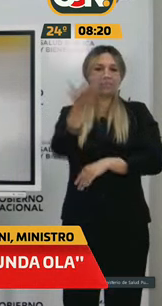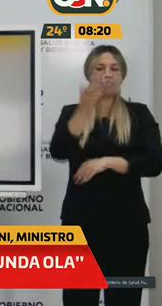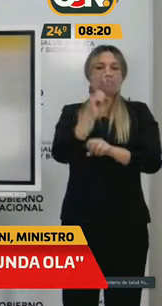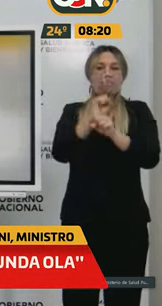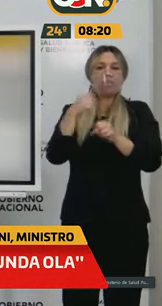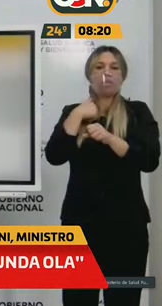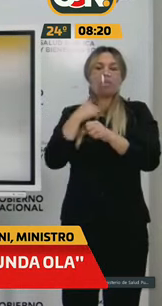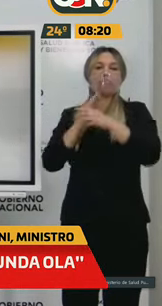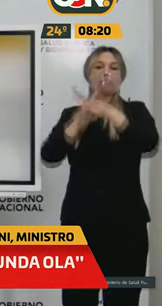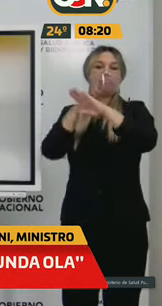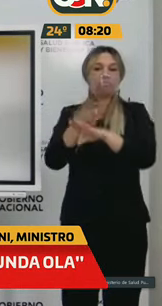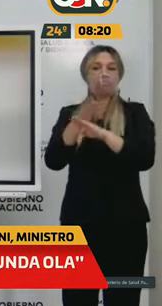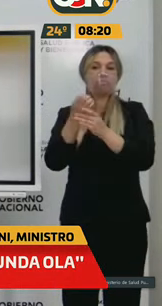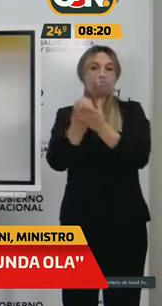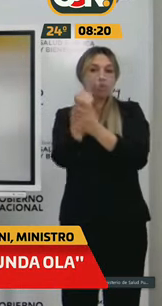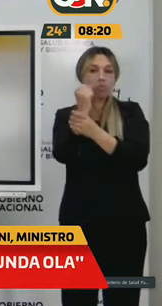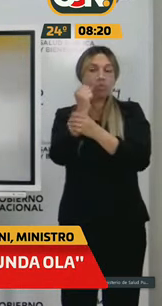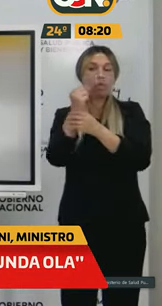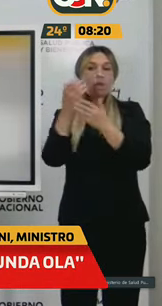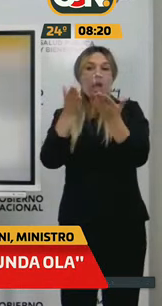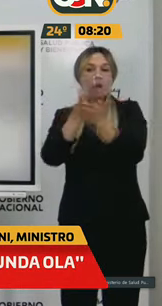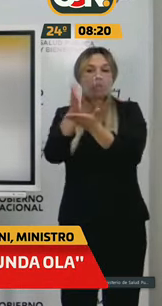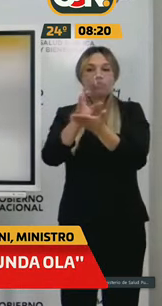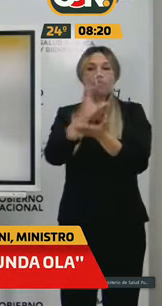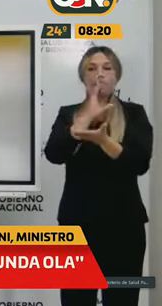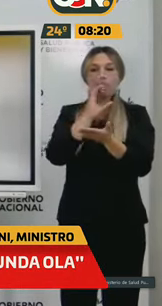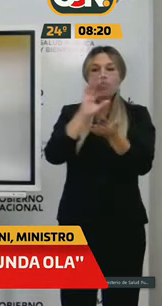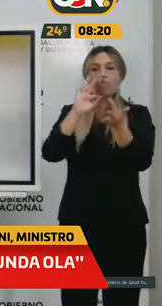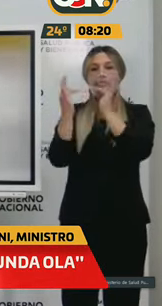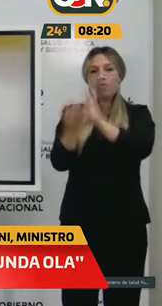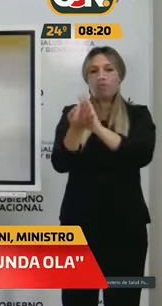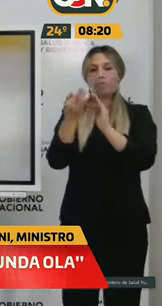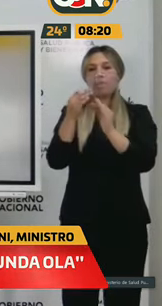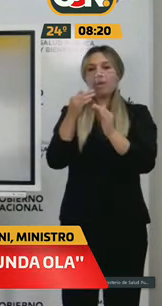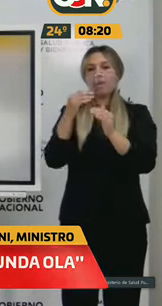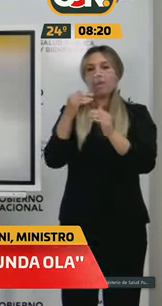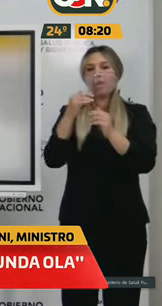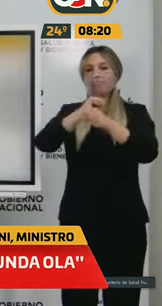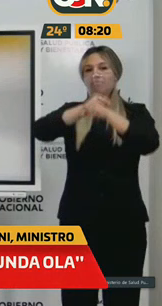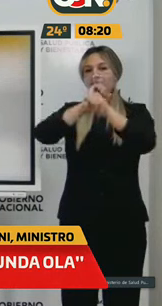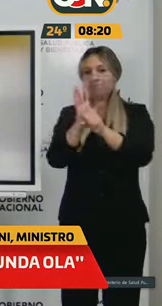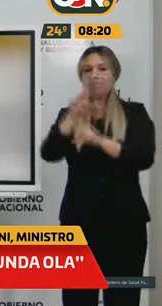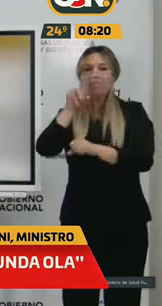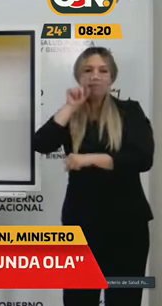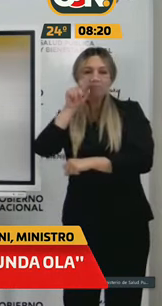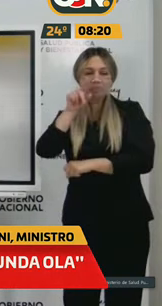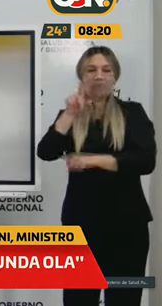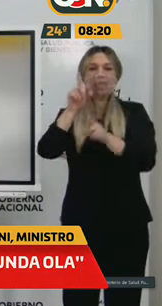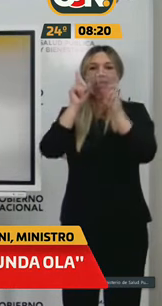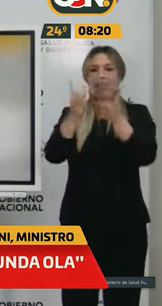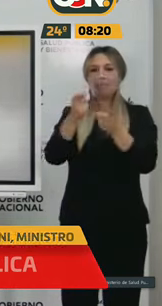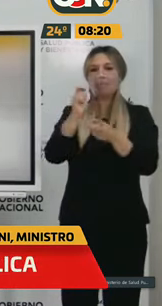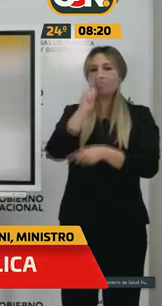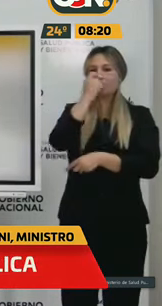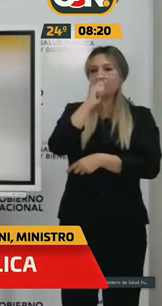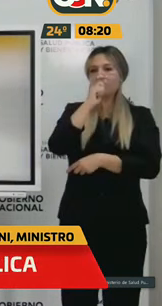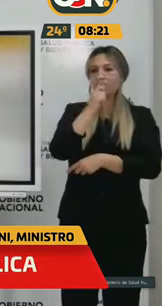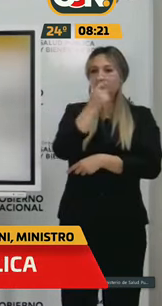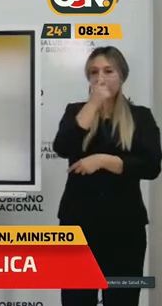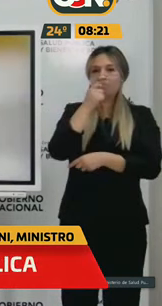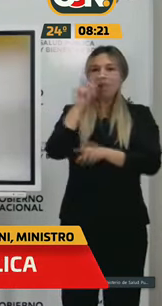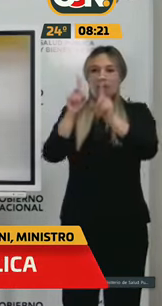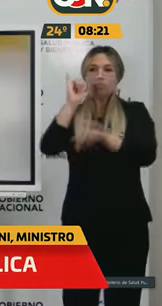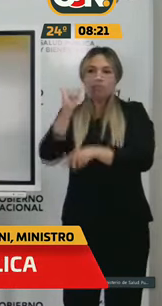esos testeos, poder ayudarlos también con el acordonamiento del virus. En este momento tenemos números un